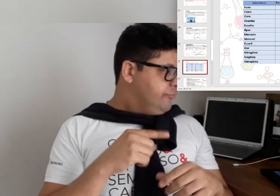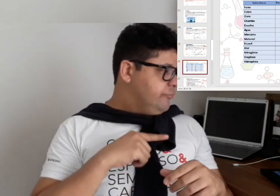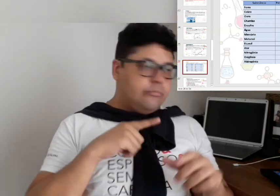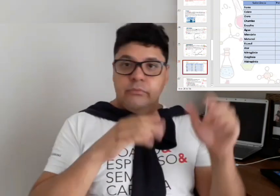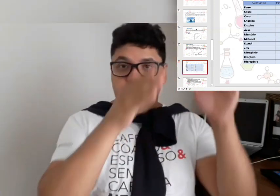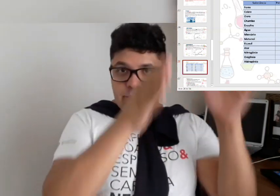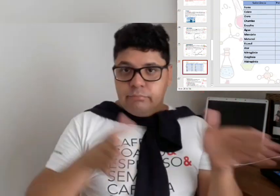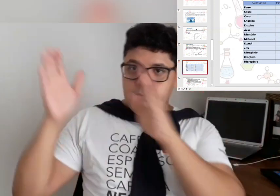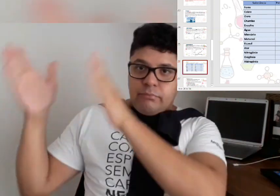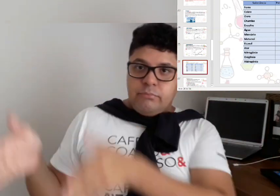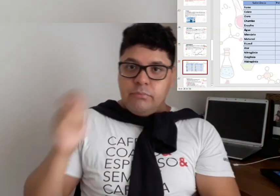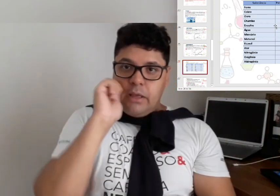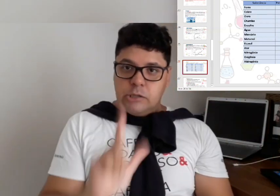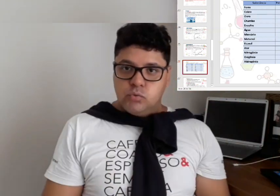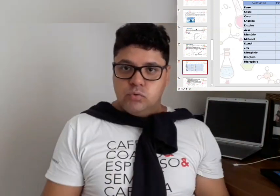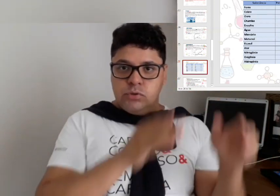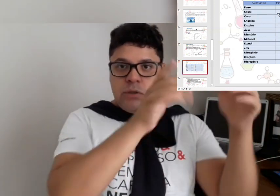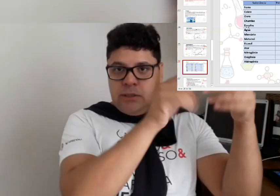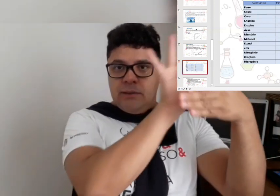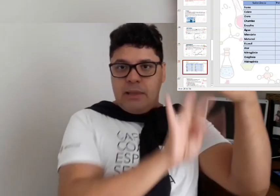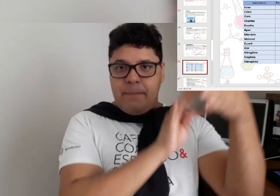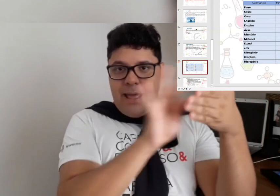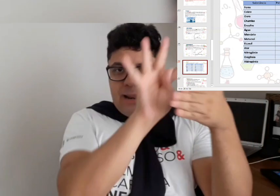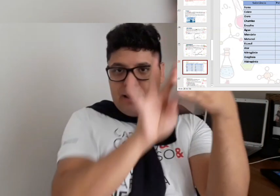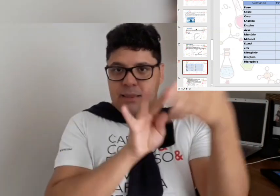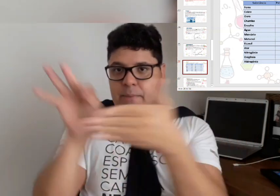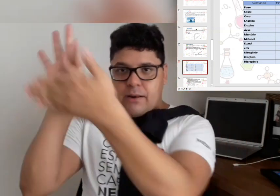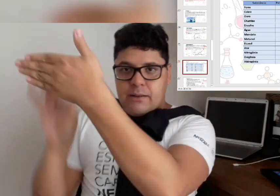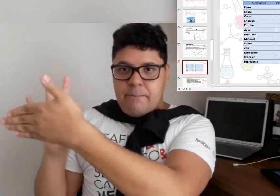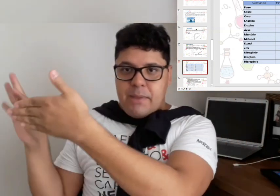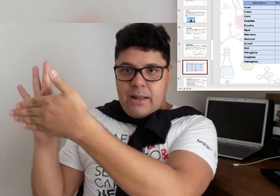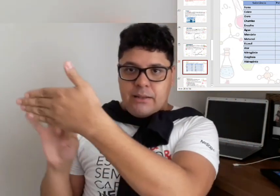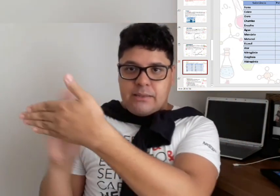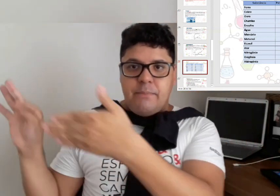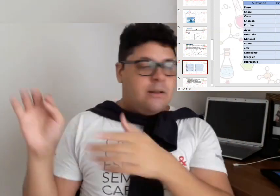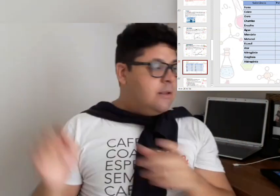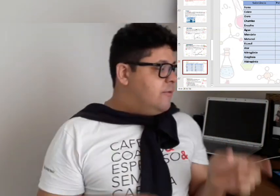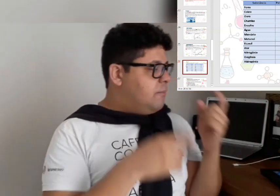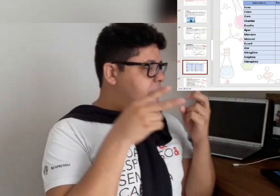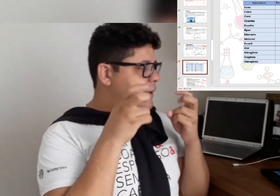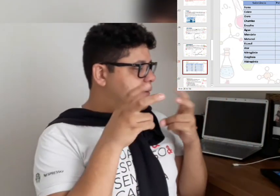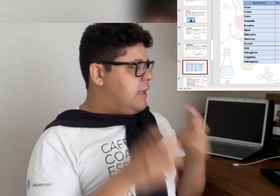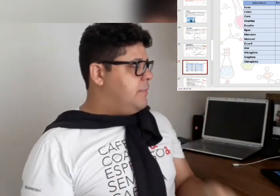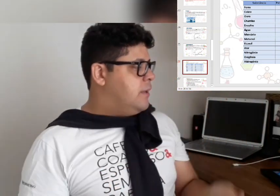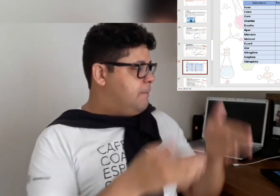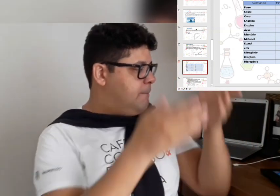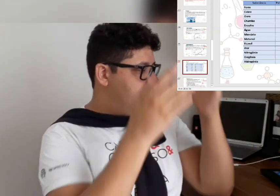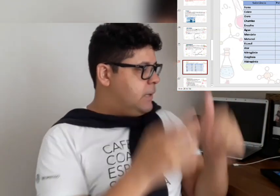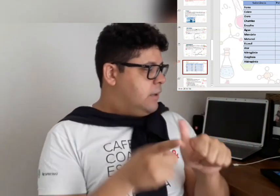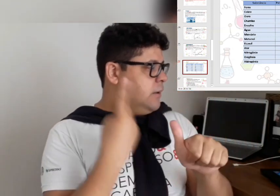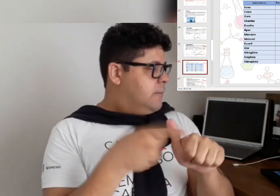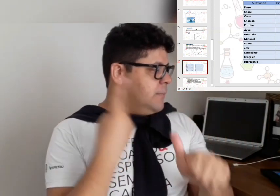essas duas tabelinhas. Então, eu tenho duas tabelinhas com substâncias que têm pontos de ebulição e pontos de